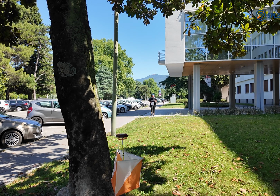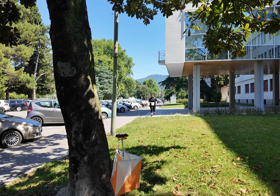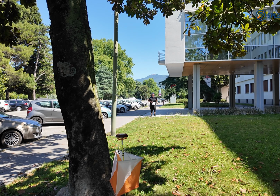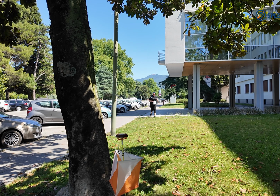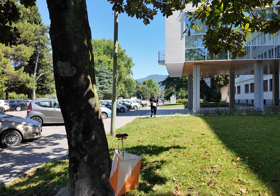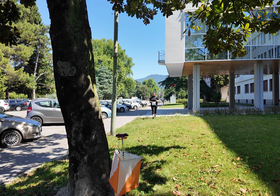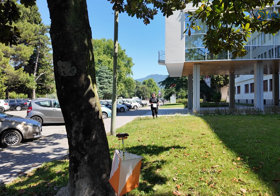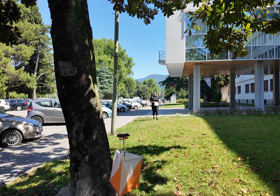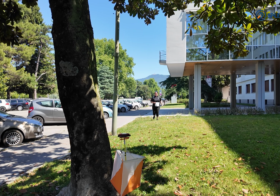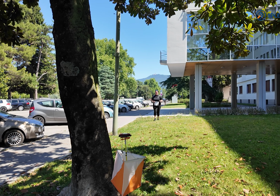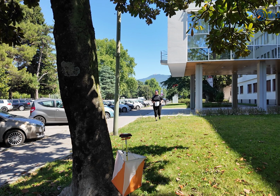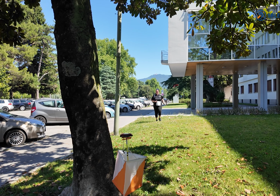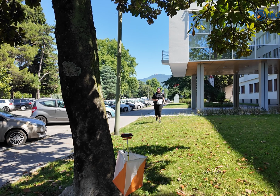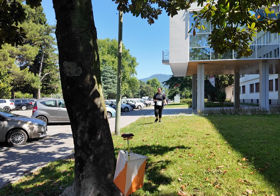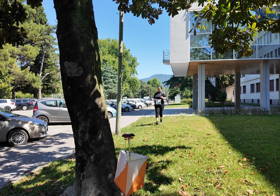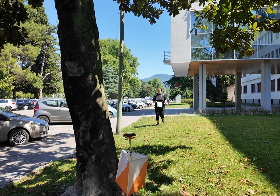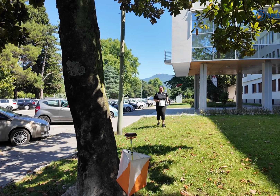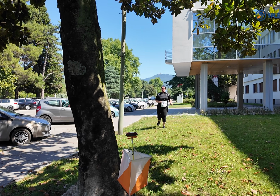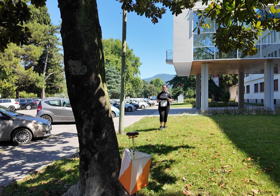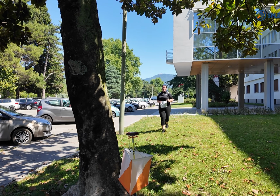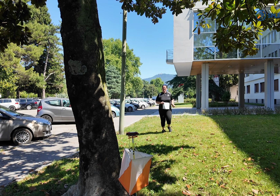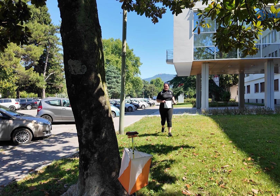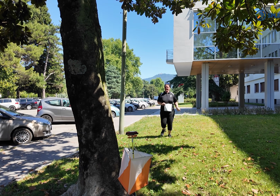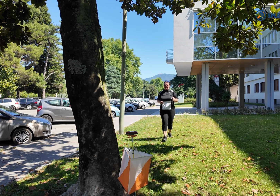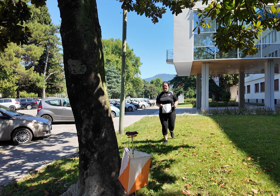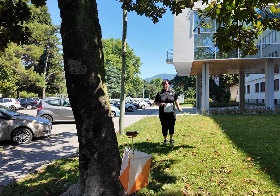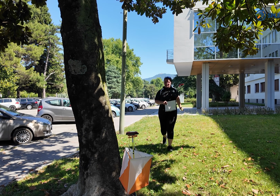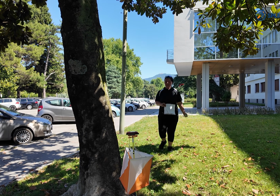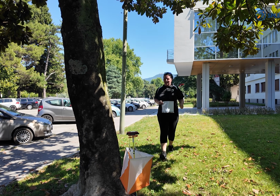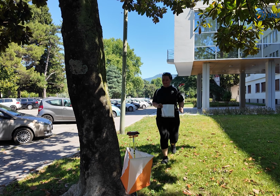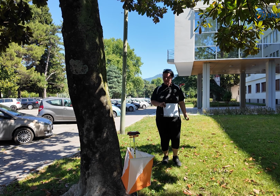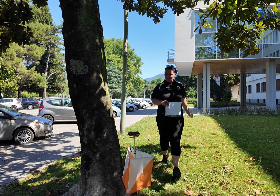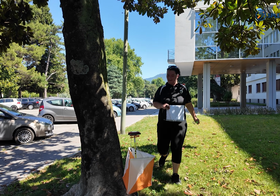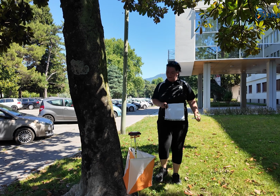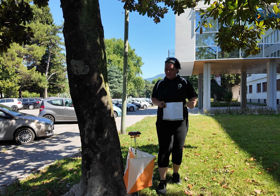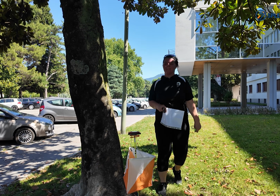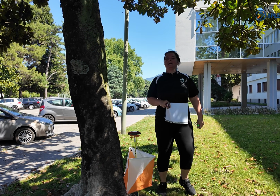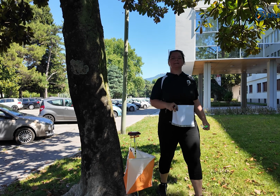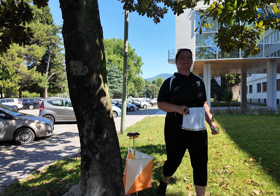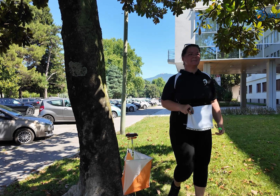Vseeno sem prišla na tekmo, kar bo, pa bo. Res je bilo zanimivo, ni bilo težko.